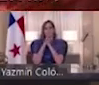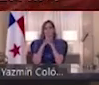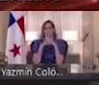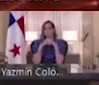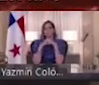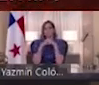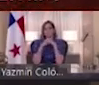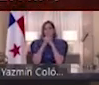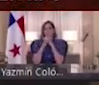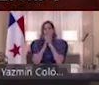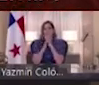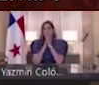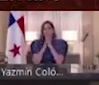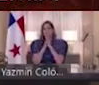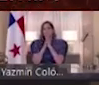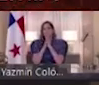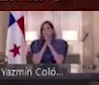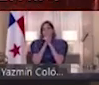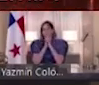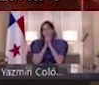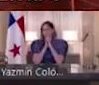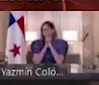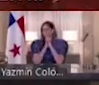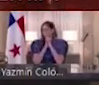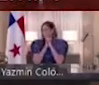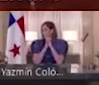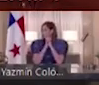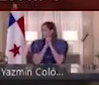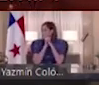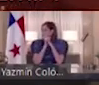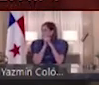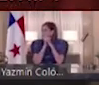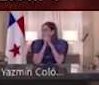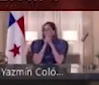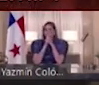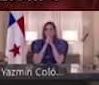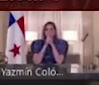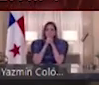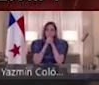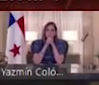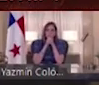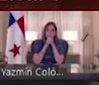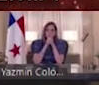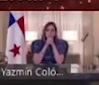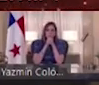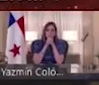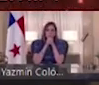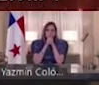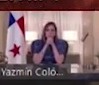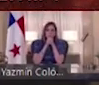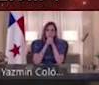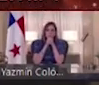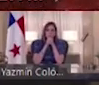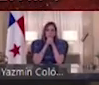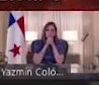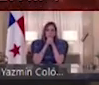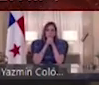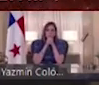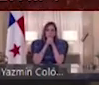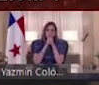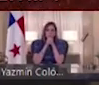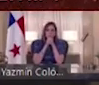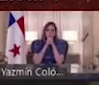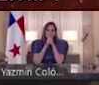Hablamos de oportunidades en términos de empleo, de educación, pero también nos ofrecen una